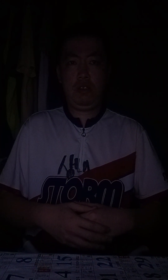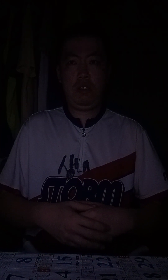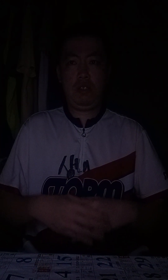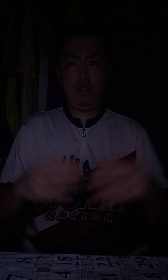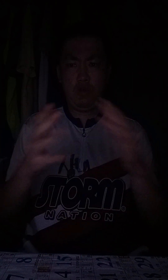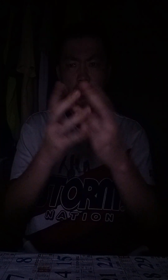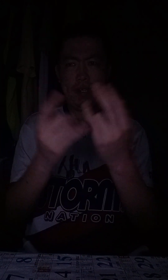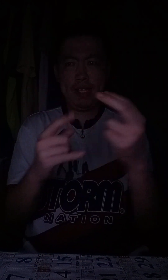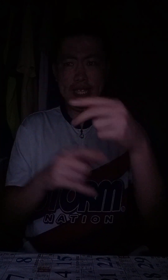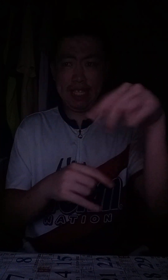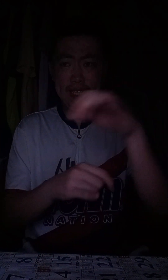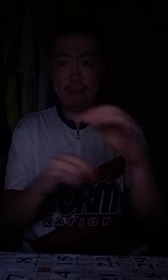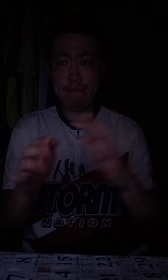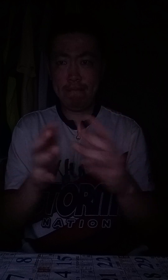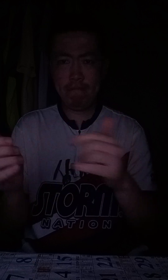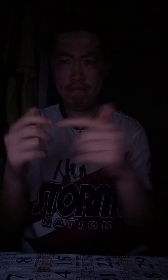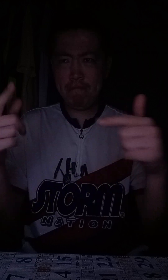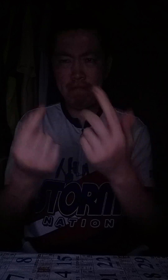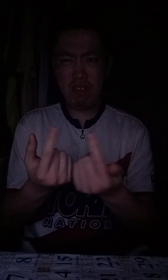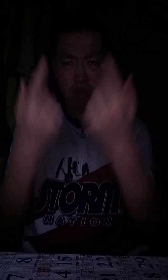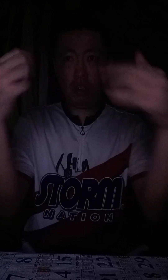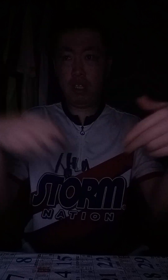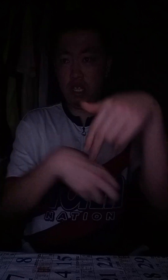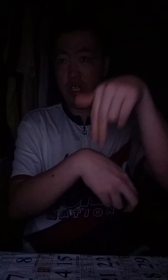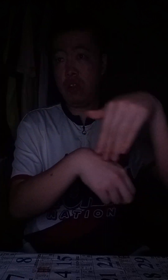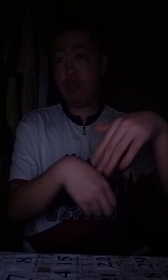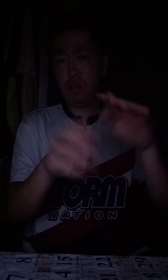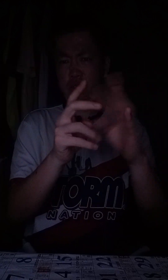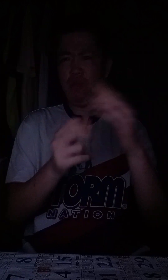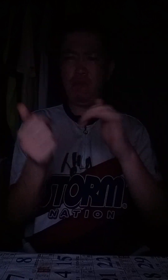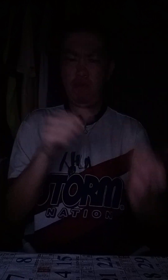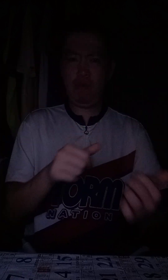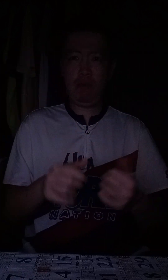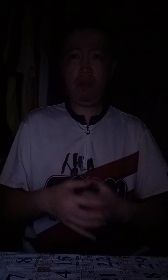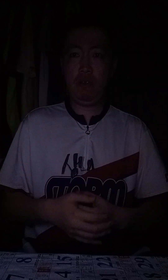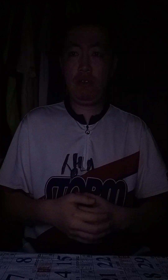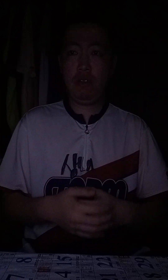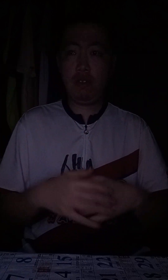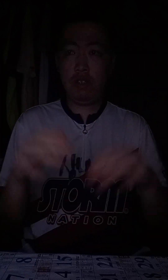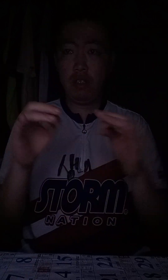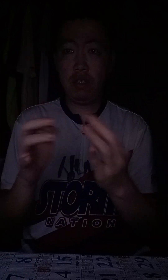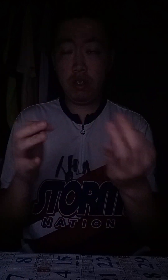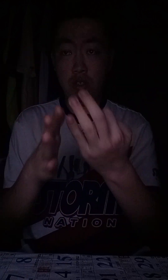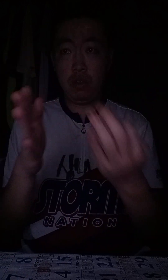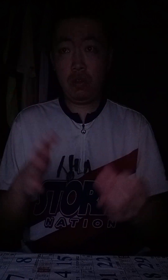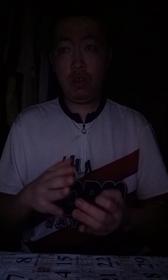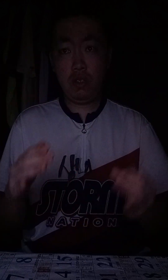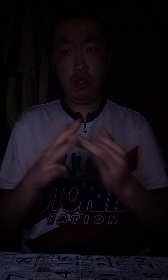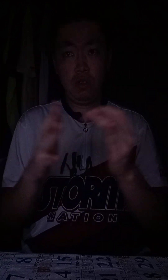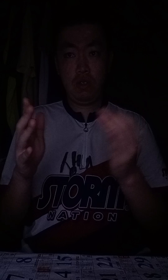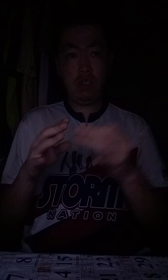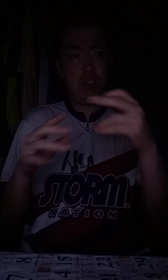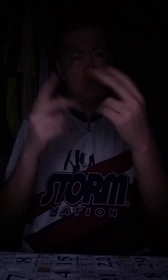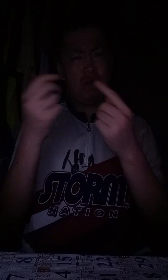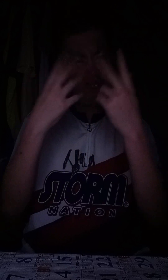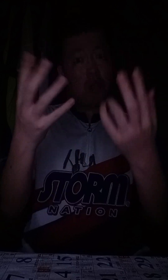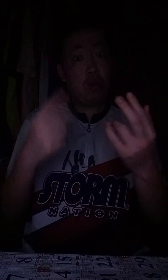소말리아 모가디슈에서 차량 폭탄 테러가 일어나 12명이 숨졌습니다. 실내의 한 지하철역에서는 폭탄이 터져 시민 여러